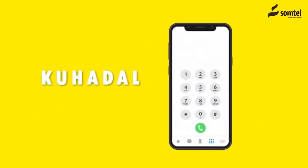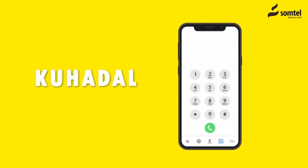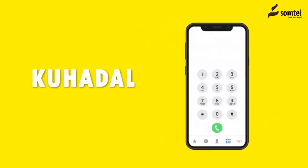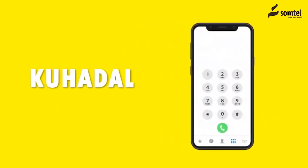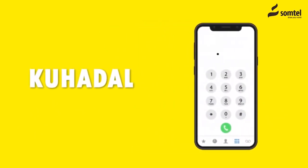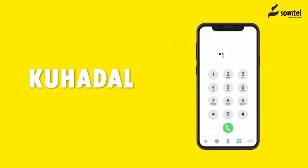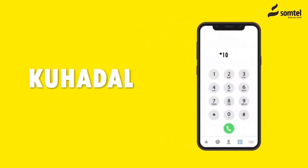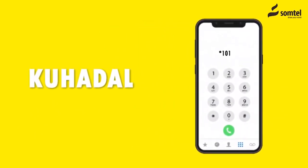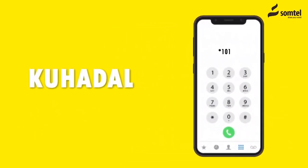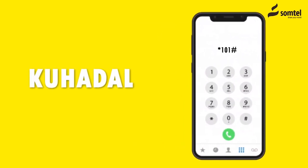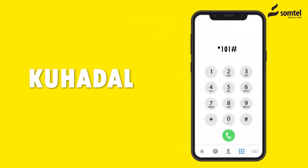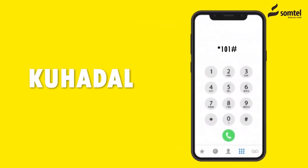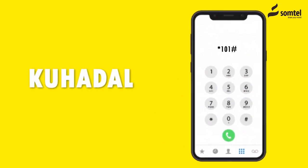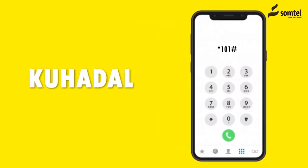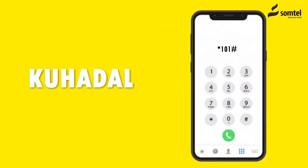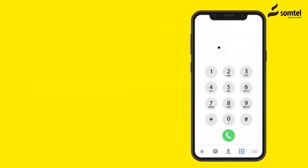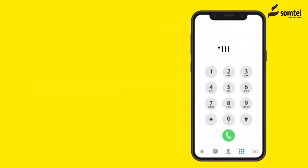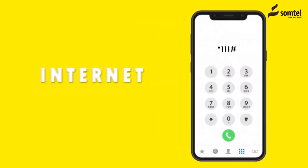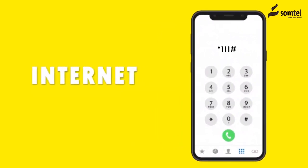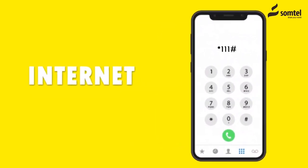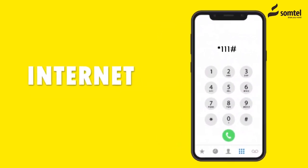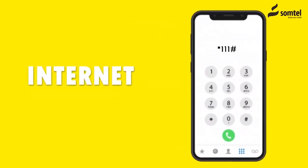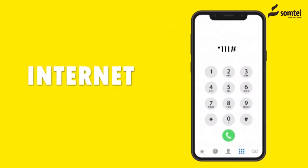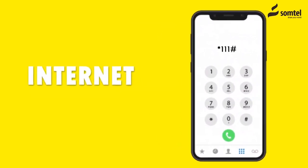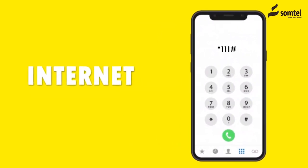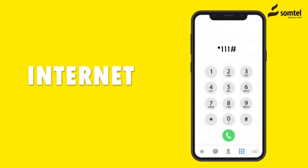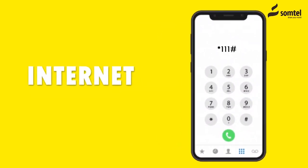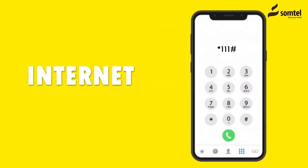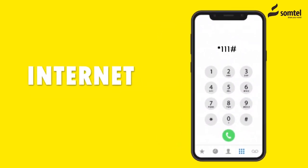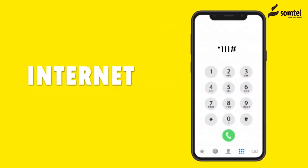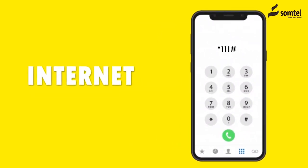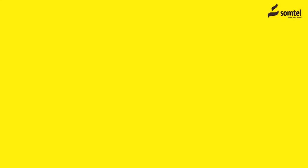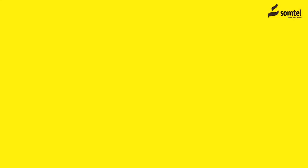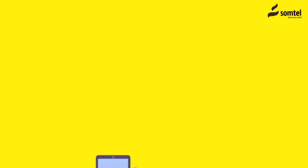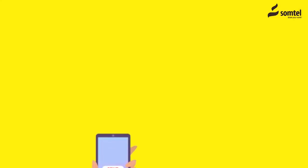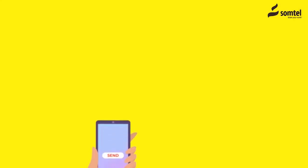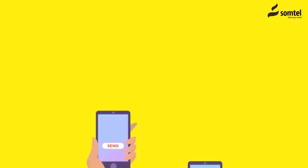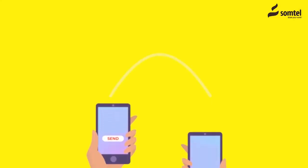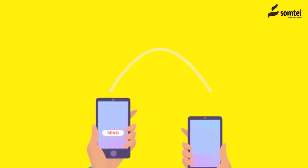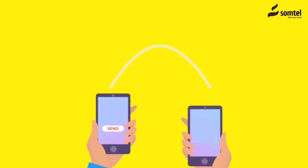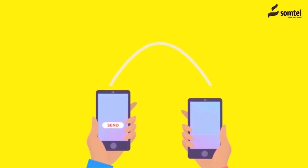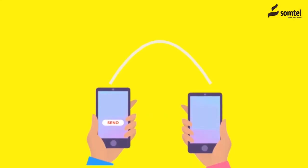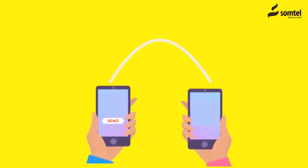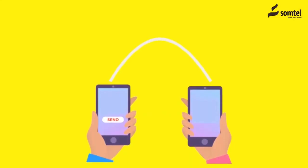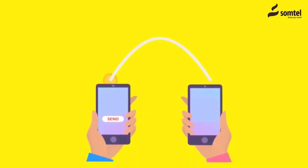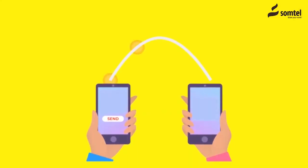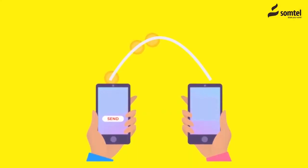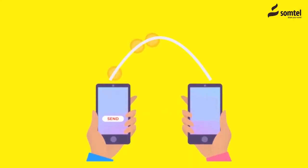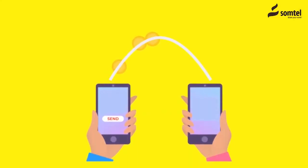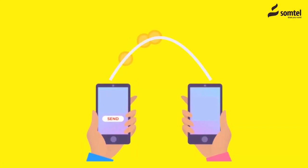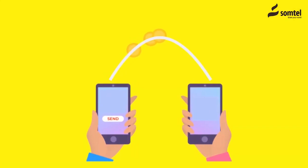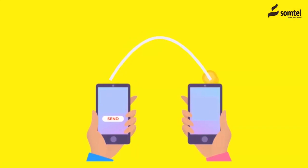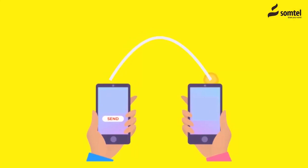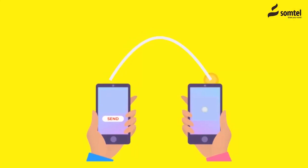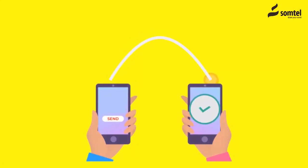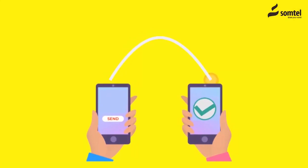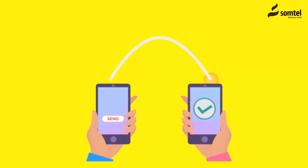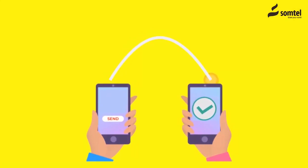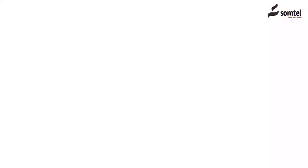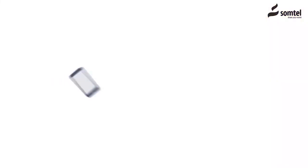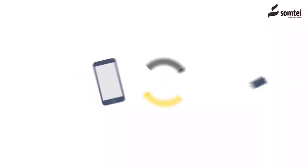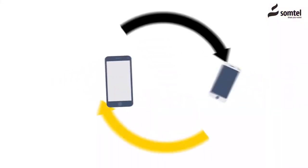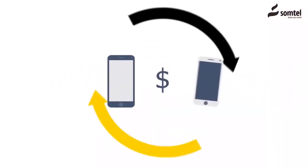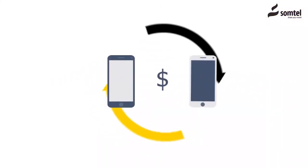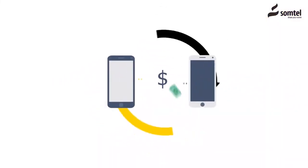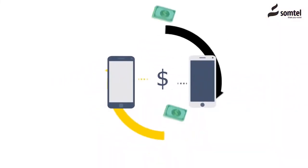aad ku shubato ku hadal ama aad ku shubato internet ama aad tahay qof ka ganacsada ku shubashada